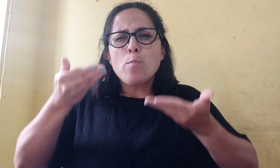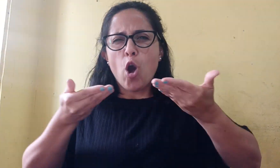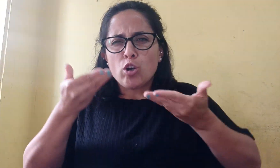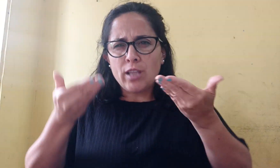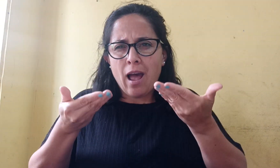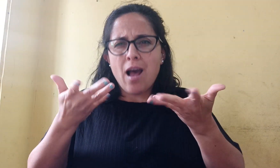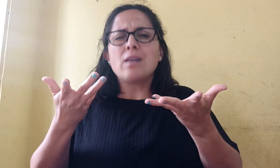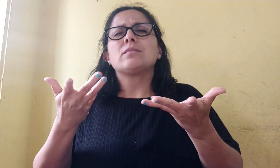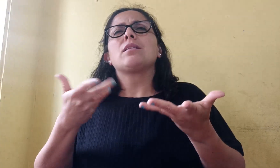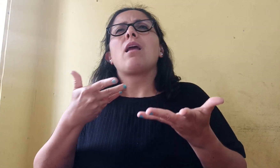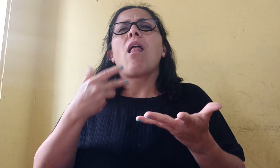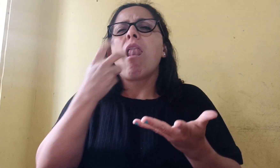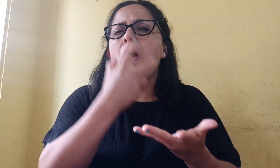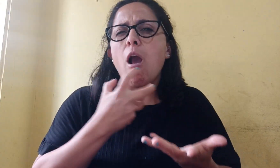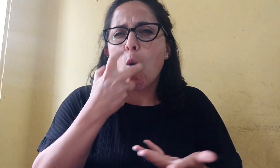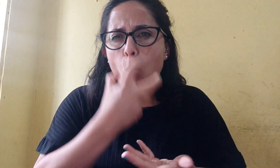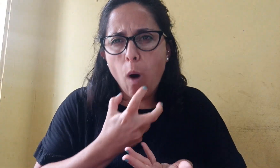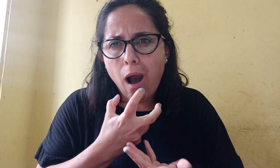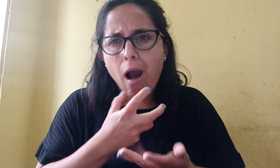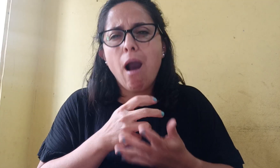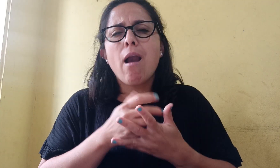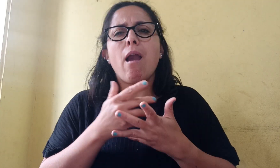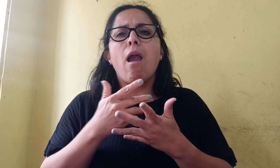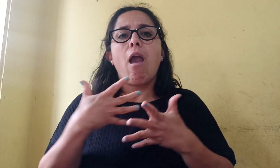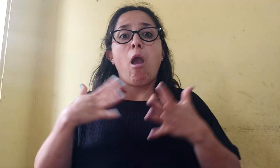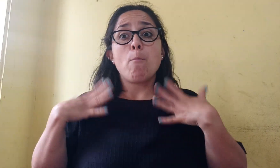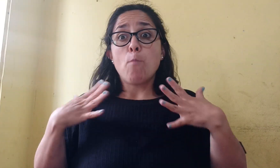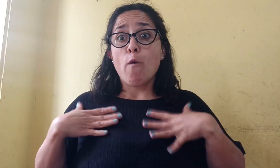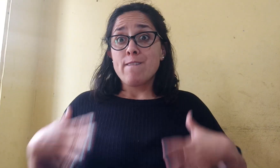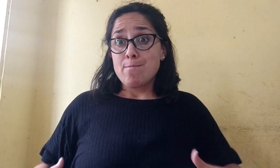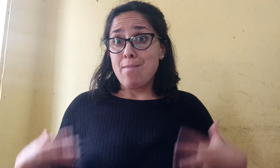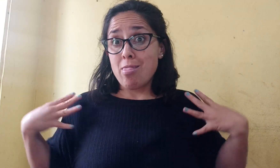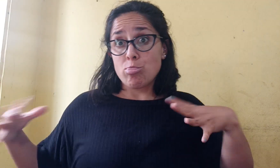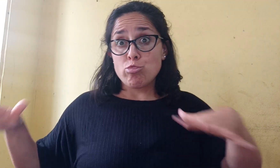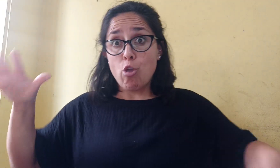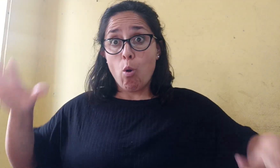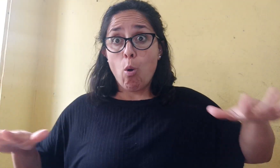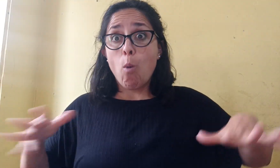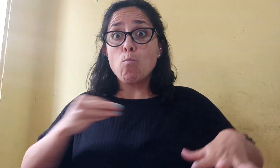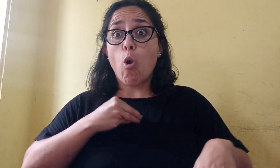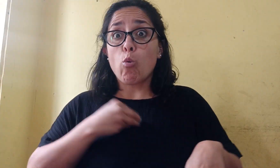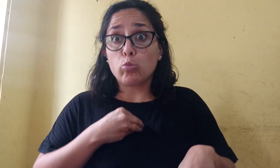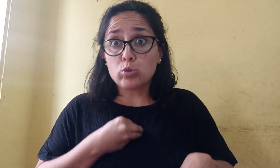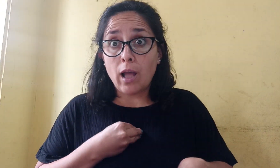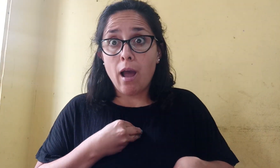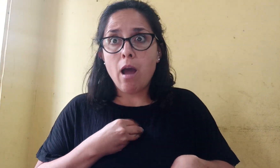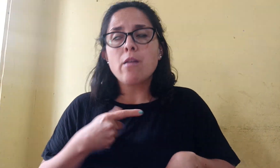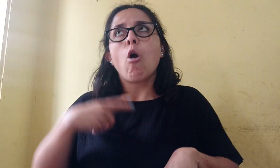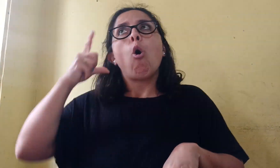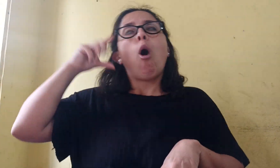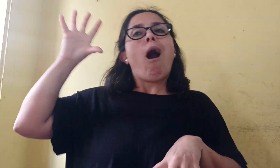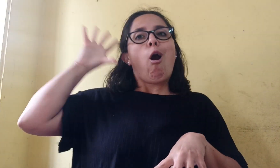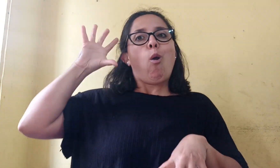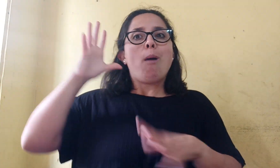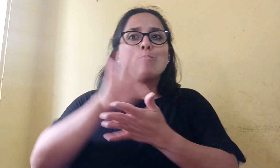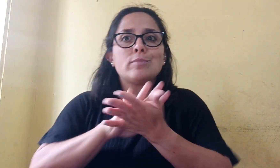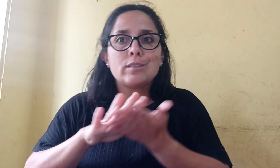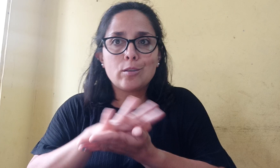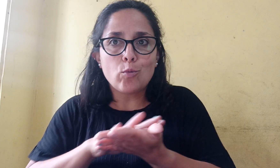lenguaje, de realizar un movimiento voluntario, recordar algo,